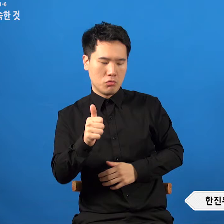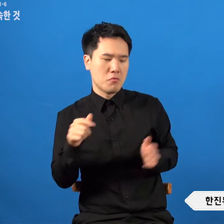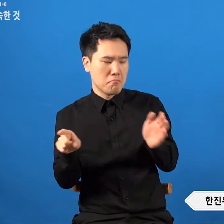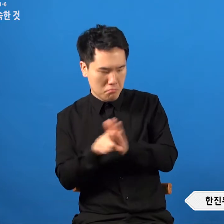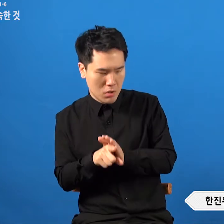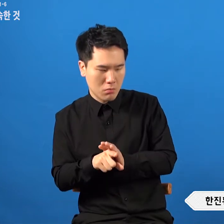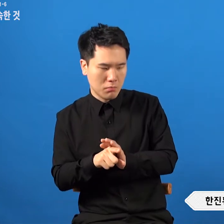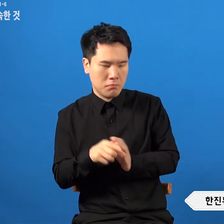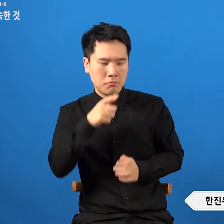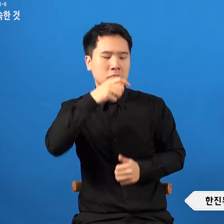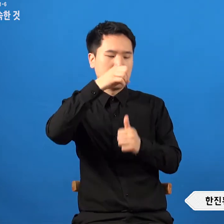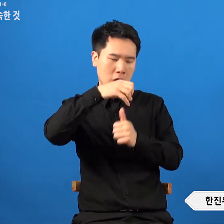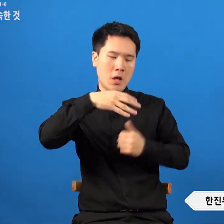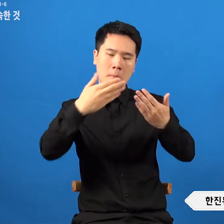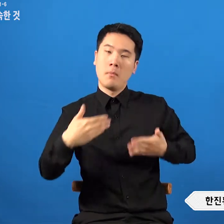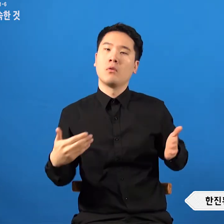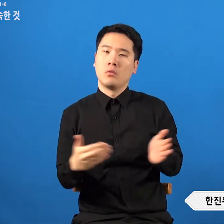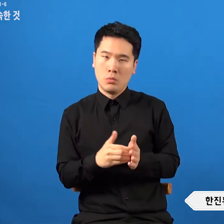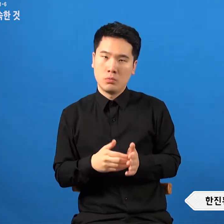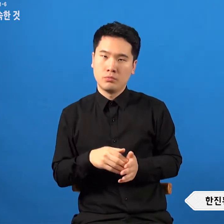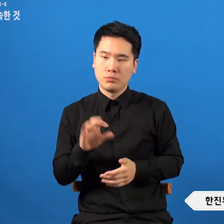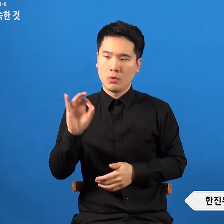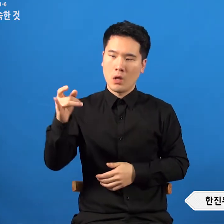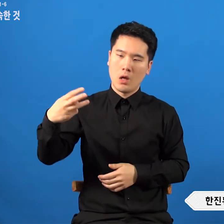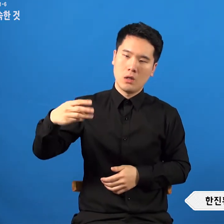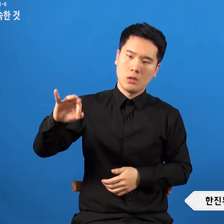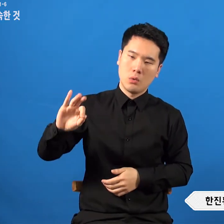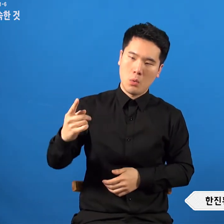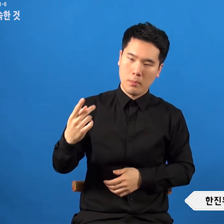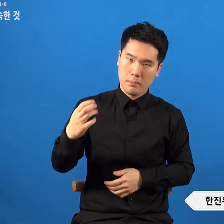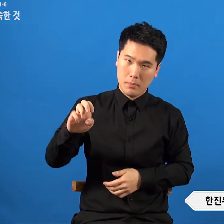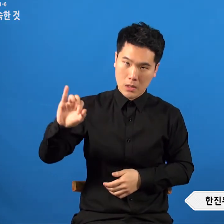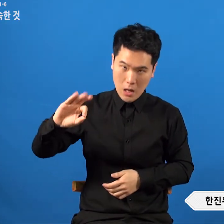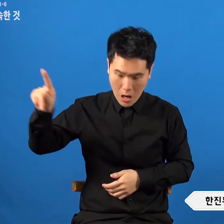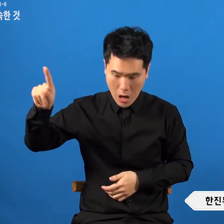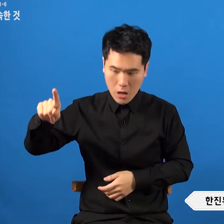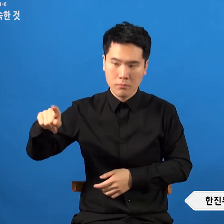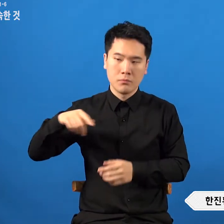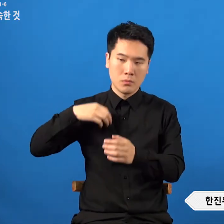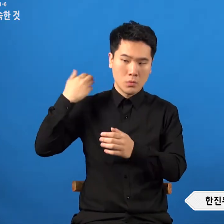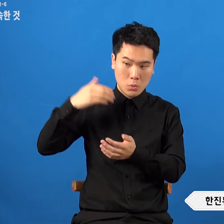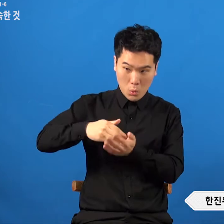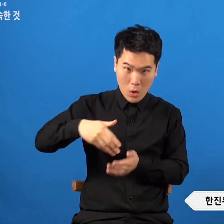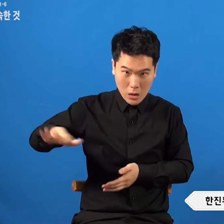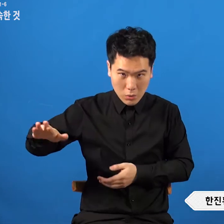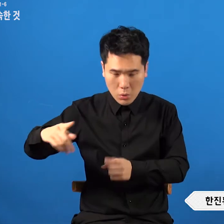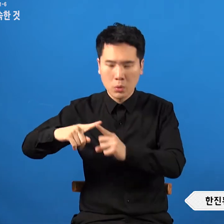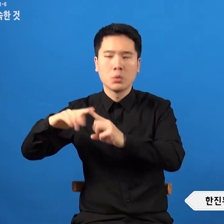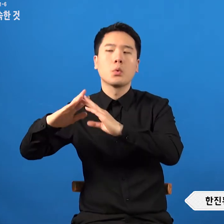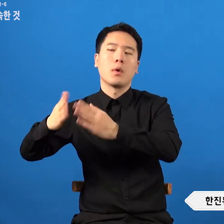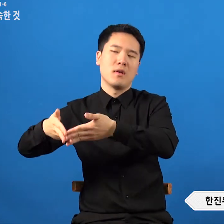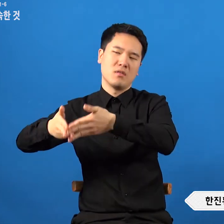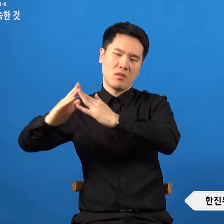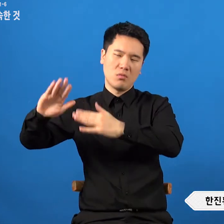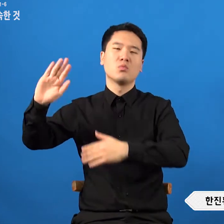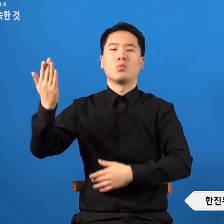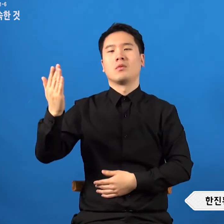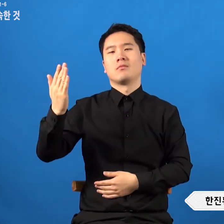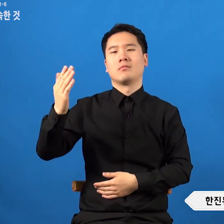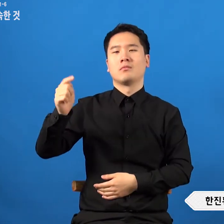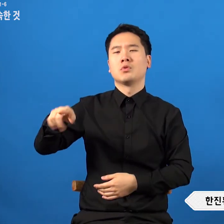그리고 고국 에티오피아로 돌아가서 교회를 세웠는데 그것이 에티오피아